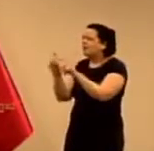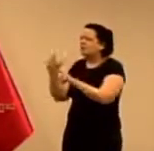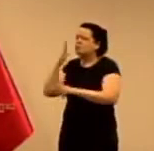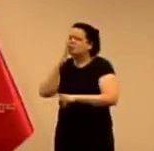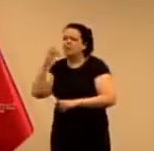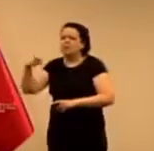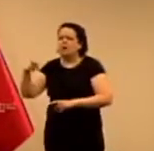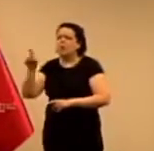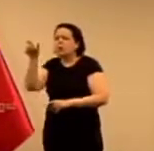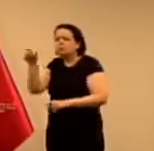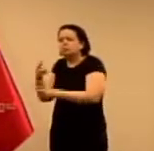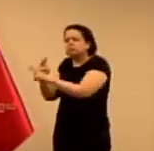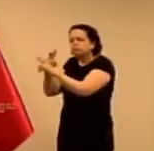cuidadores.